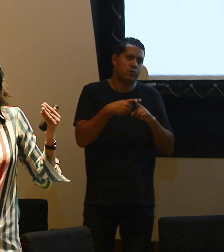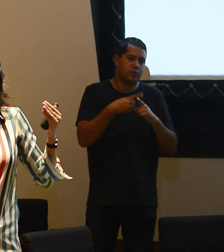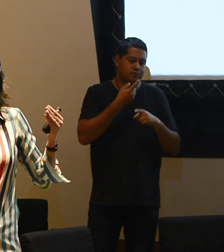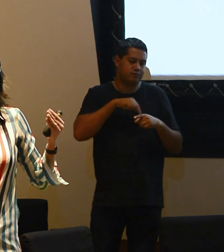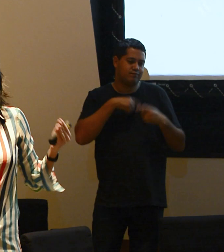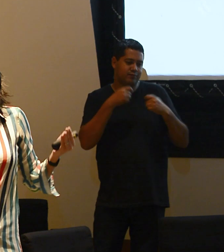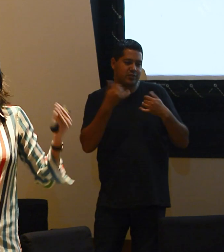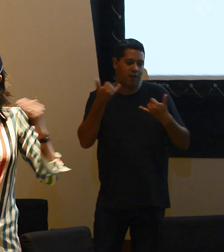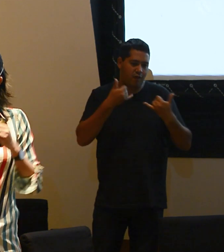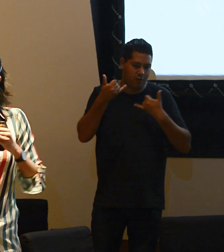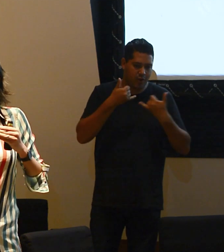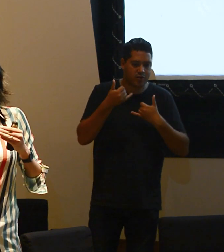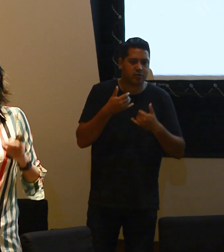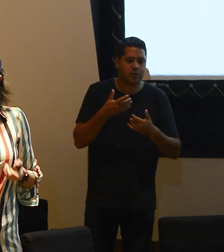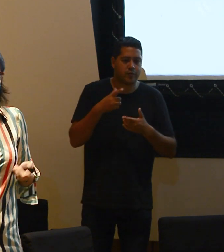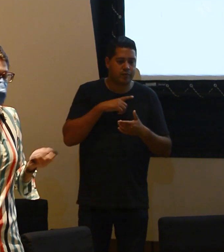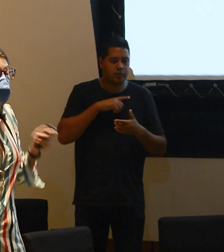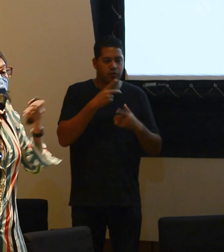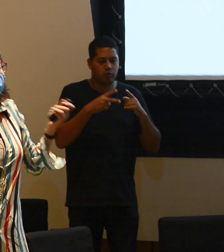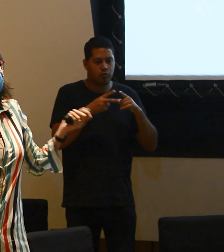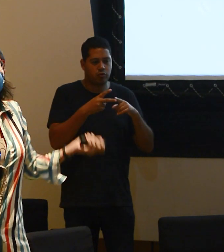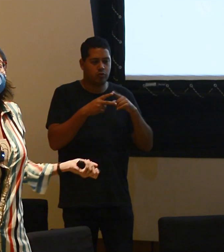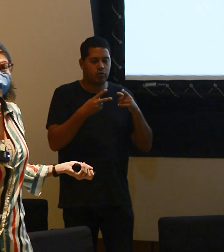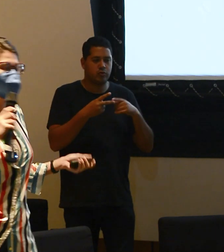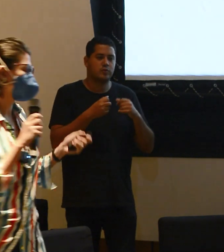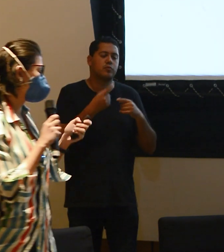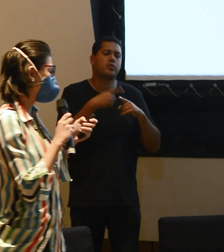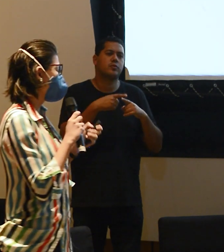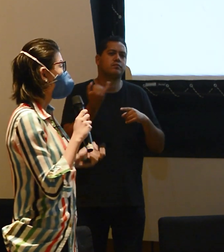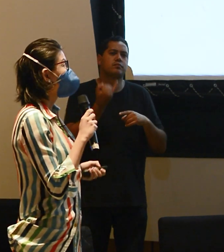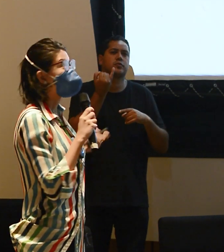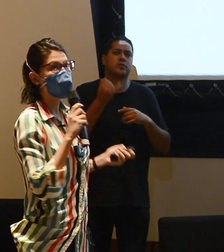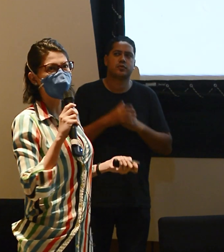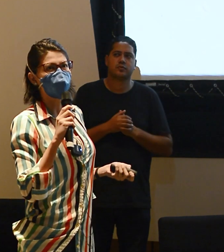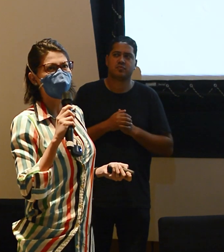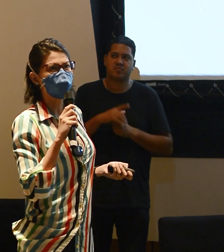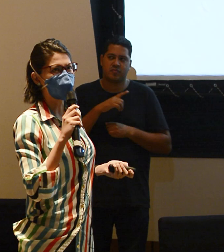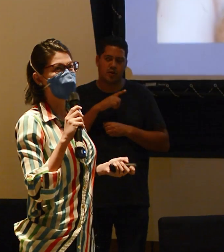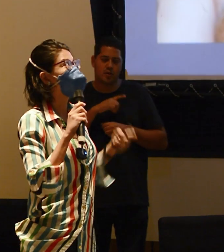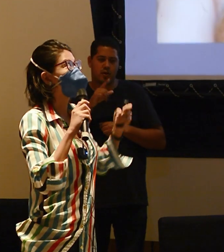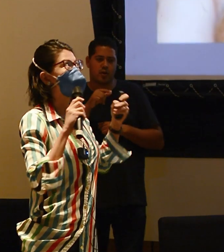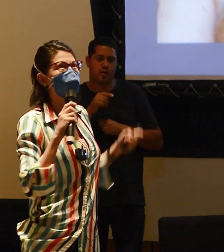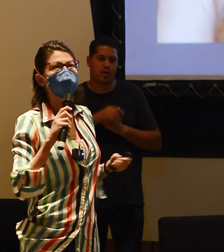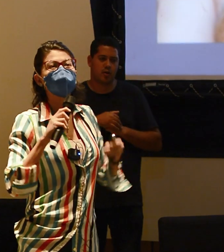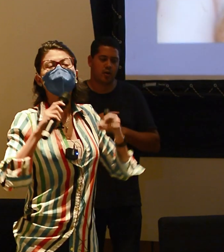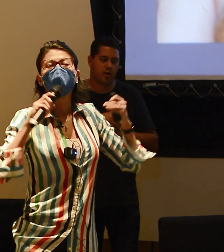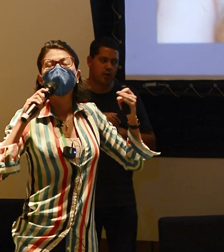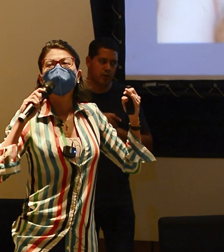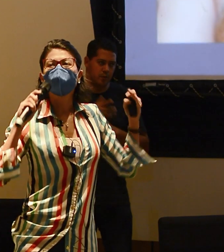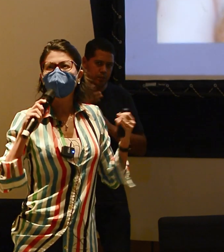de informação que venha dos dois lados. E por que é importante ter binauralidade, que o seu